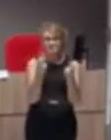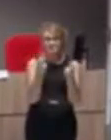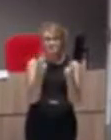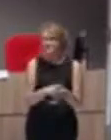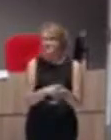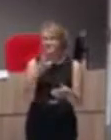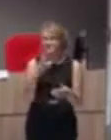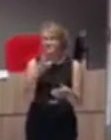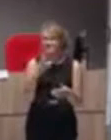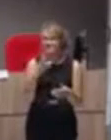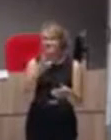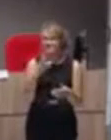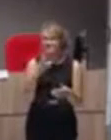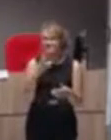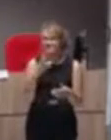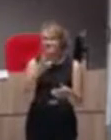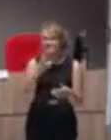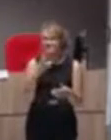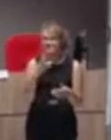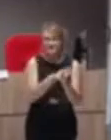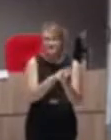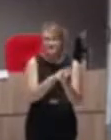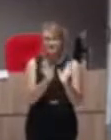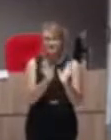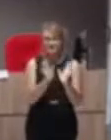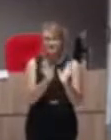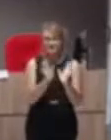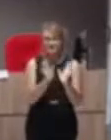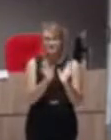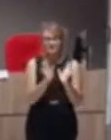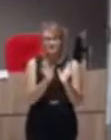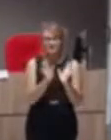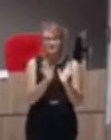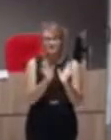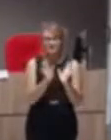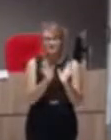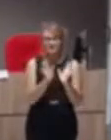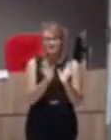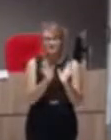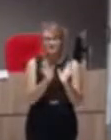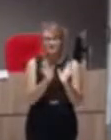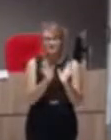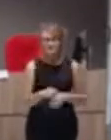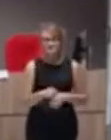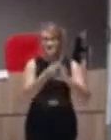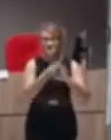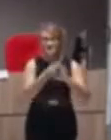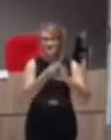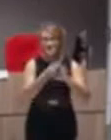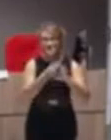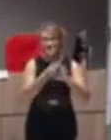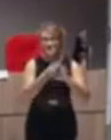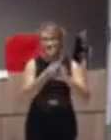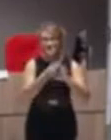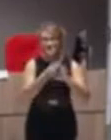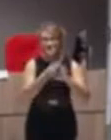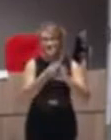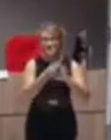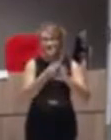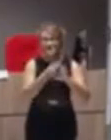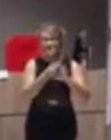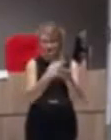sobretudo pacientes com autismo. Quanto ao aspecto do trabalho dessas inspeções, eu li alguns